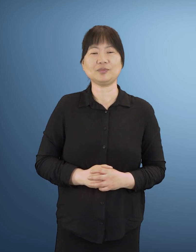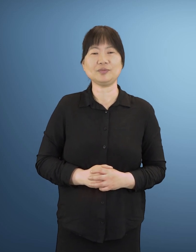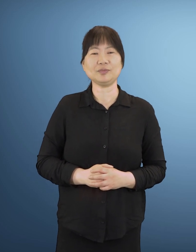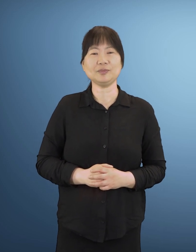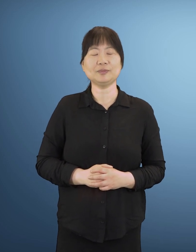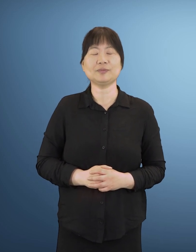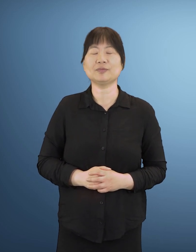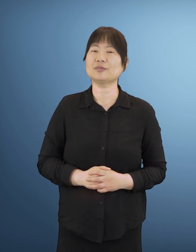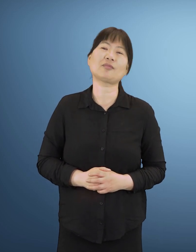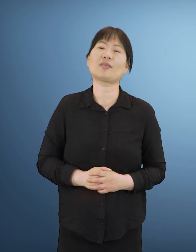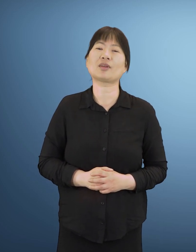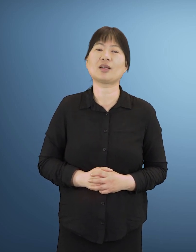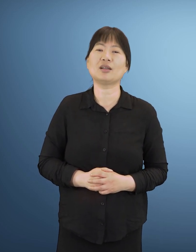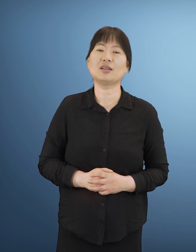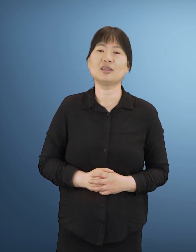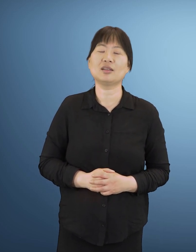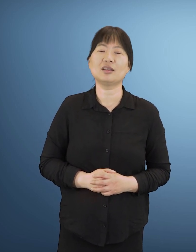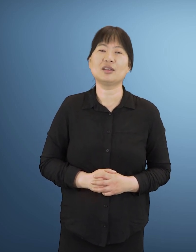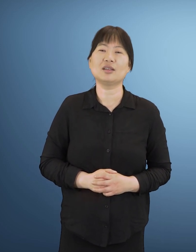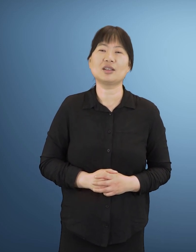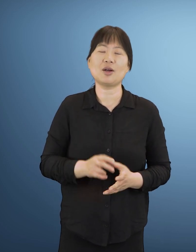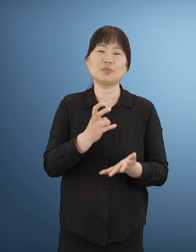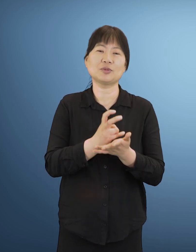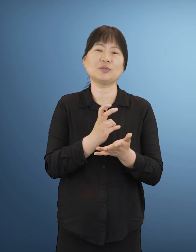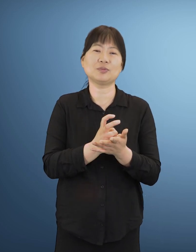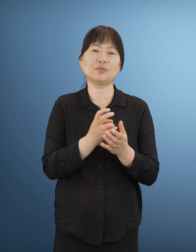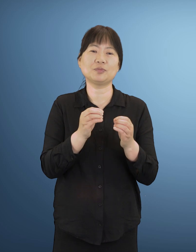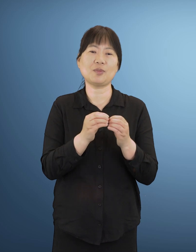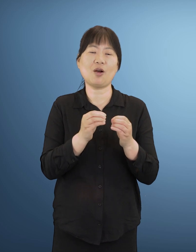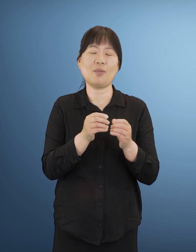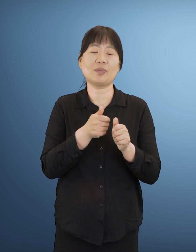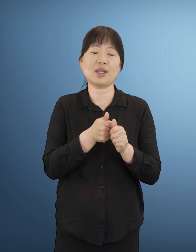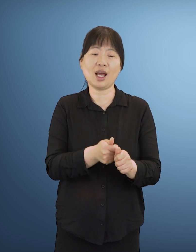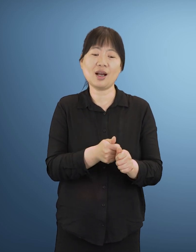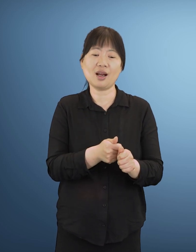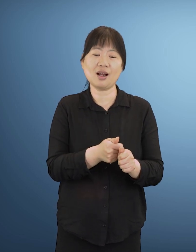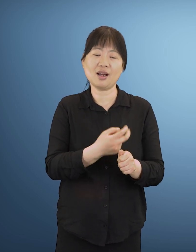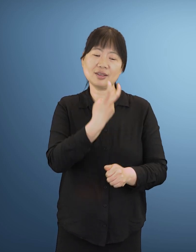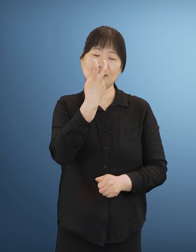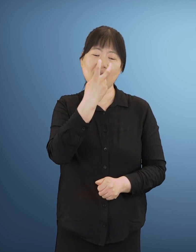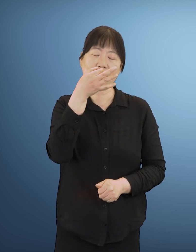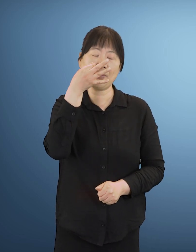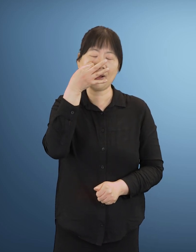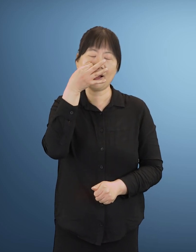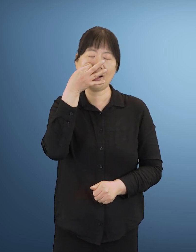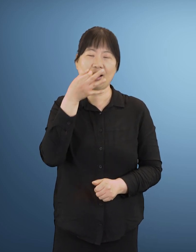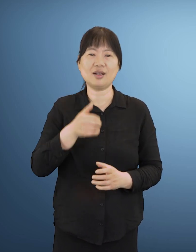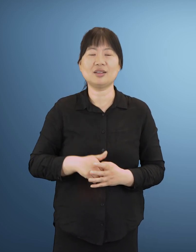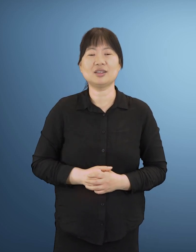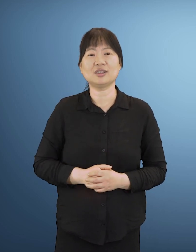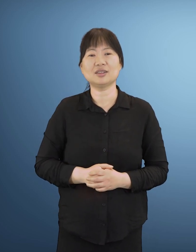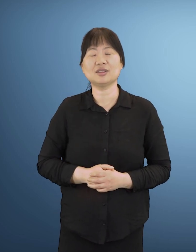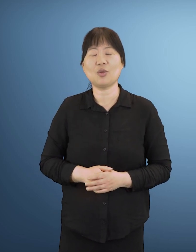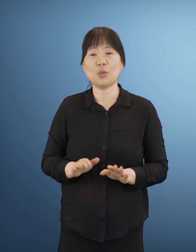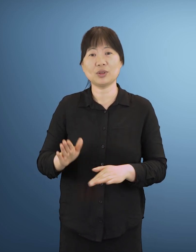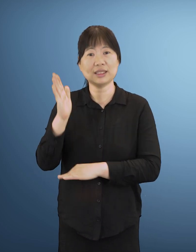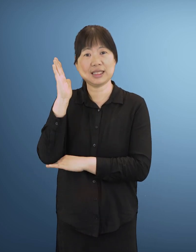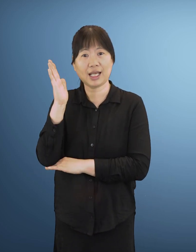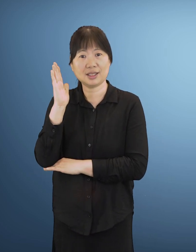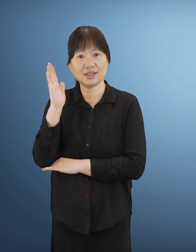수미상관법의 구조에 의해서 이 본문을 살펴보면 놀랍게도 오늘 이 이야기는